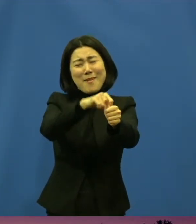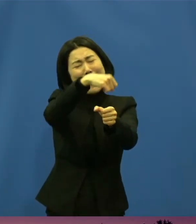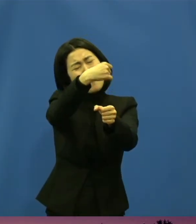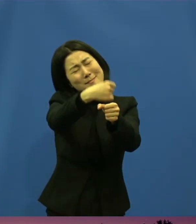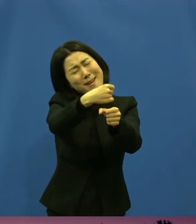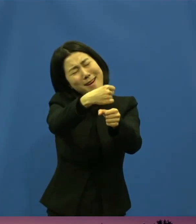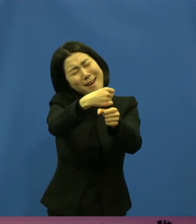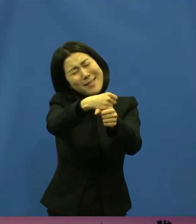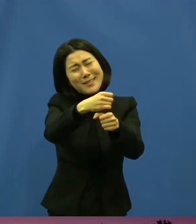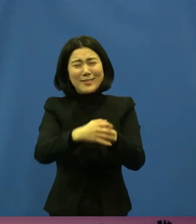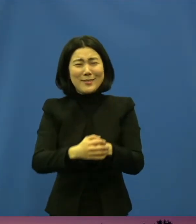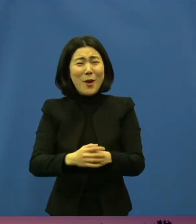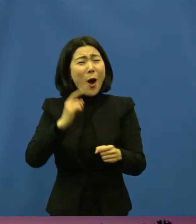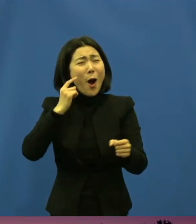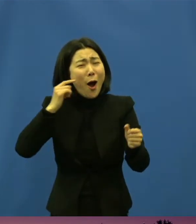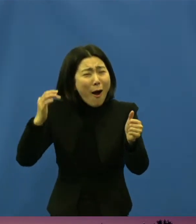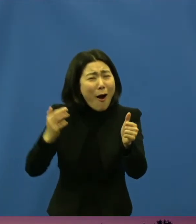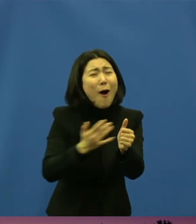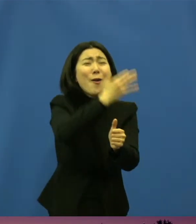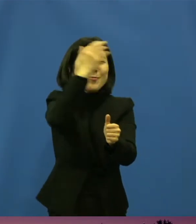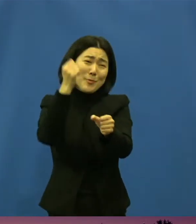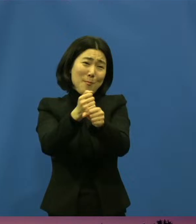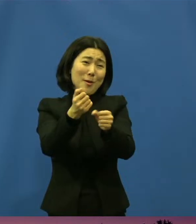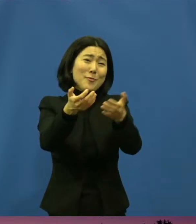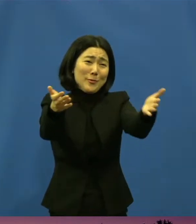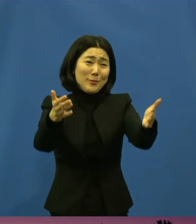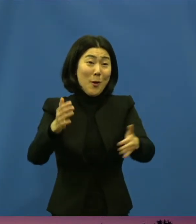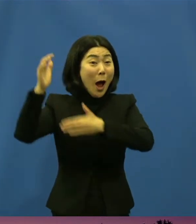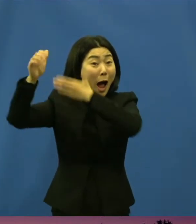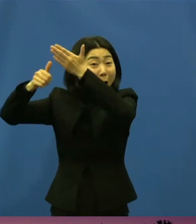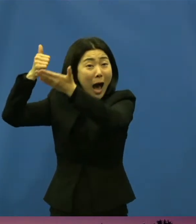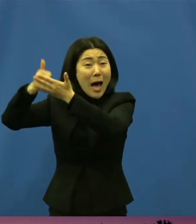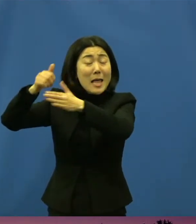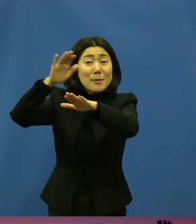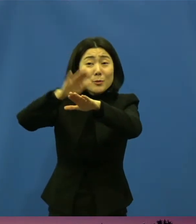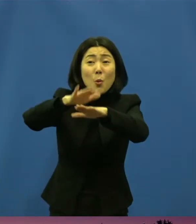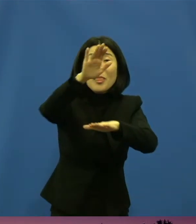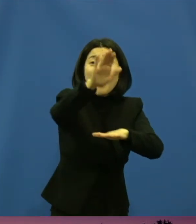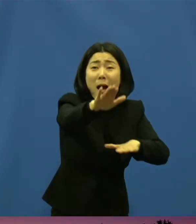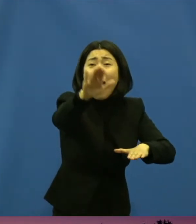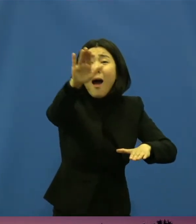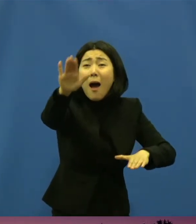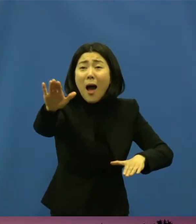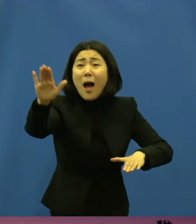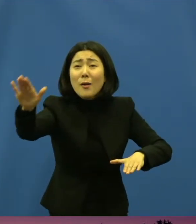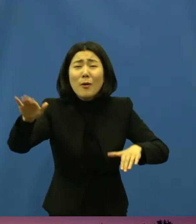하나님이 만드신 세상은요, 하나님이 만드신 건 다 아름다워요.